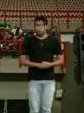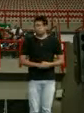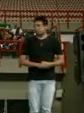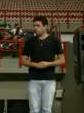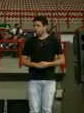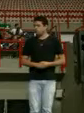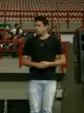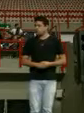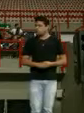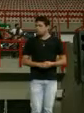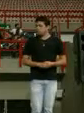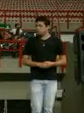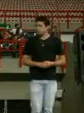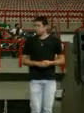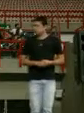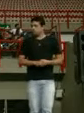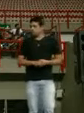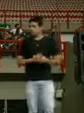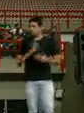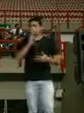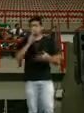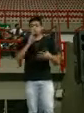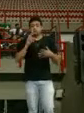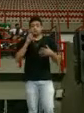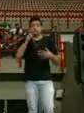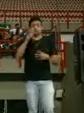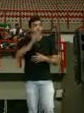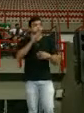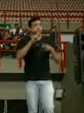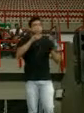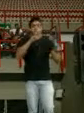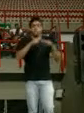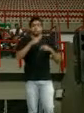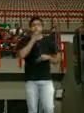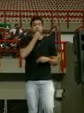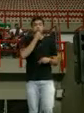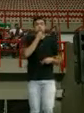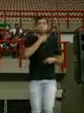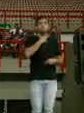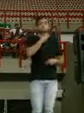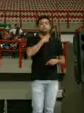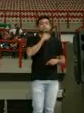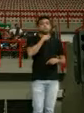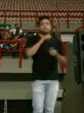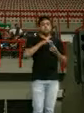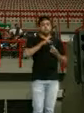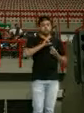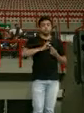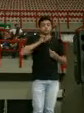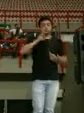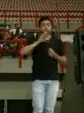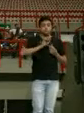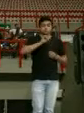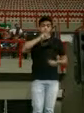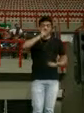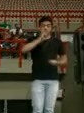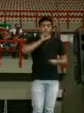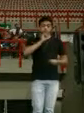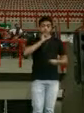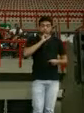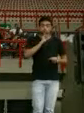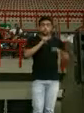Olha aí a letra D. As cordas vocais do homem são mais compridas, não é verdade? O L é